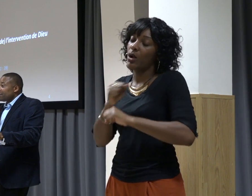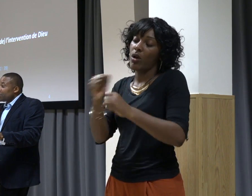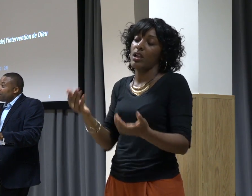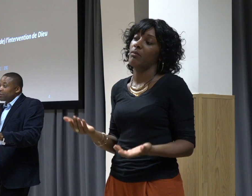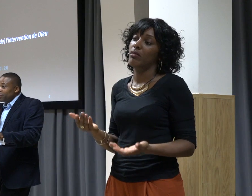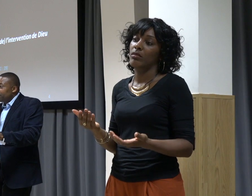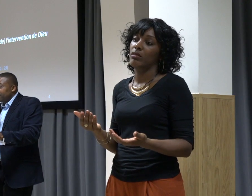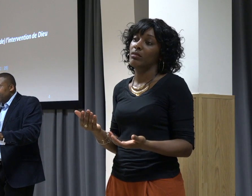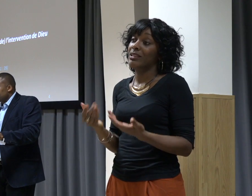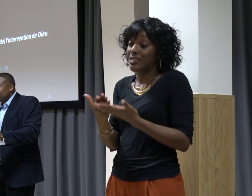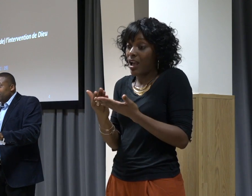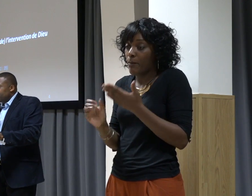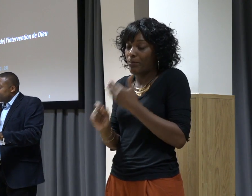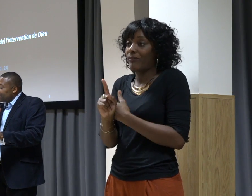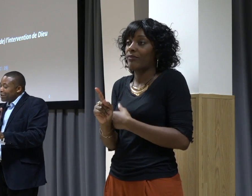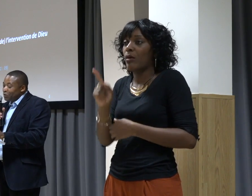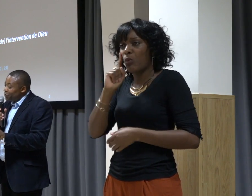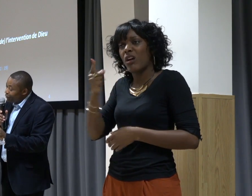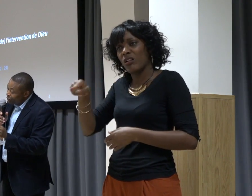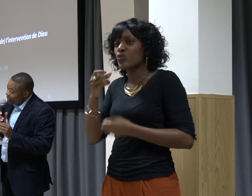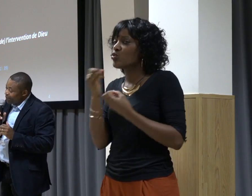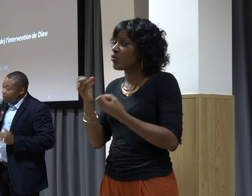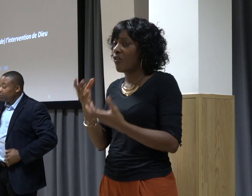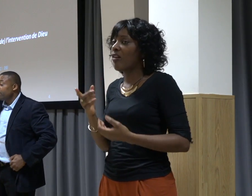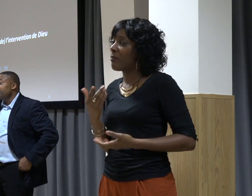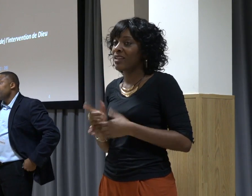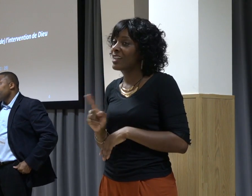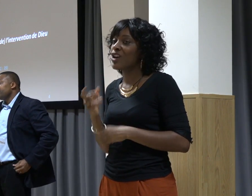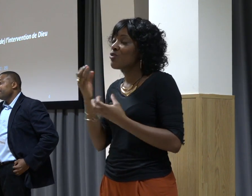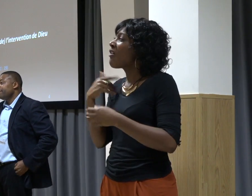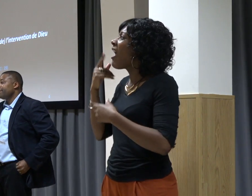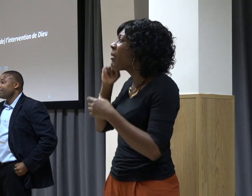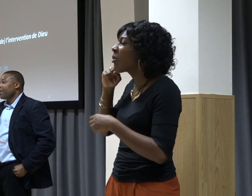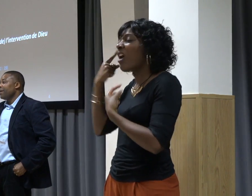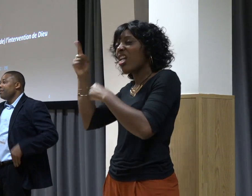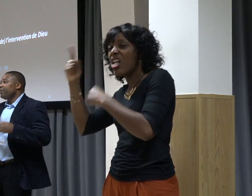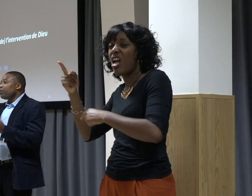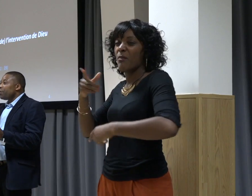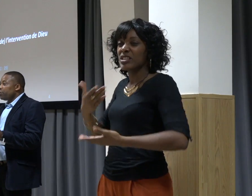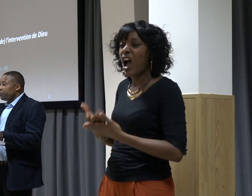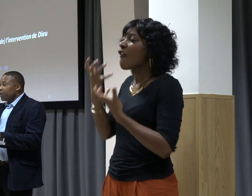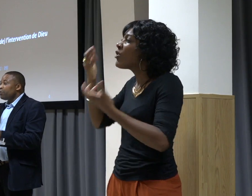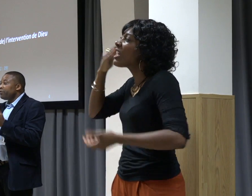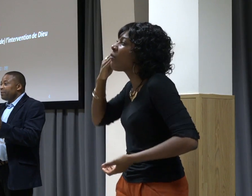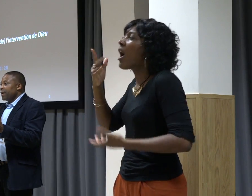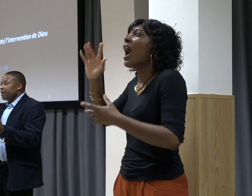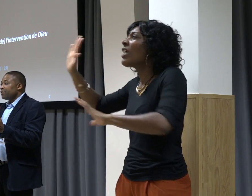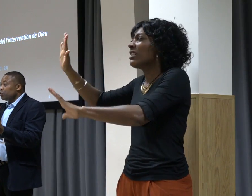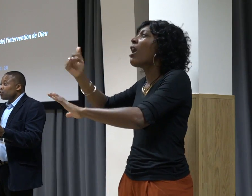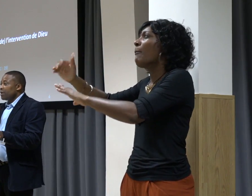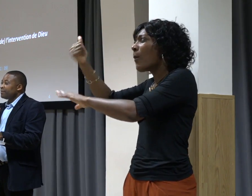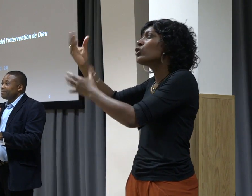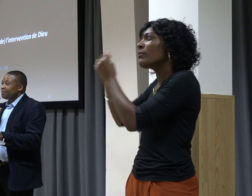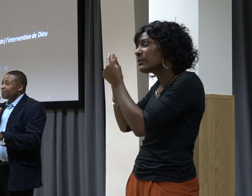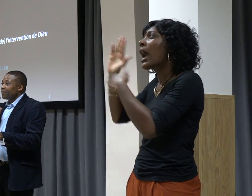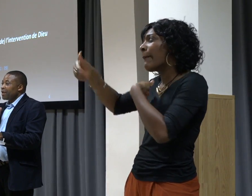C'est exceptionnel parce que très souvent, cela ne se passe pas toujours comme cela. Faire le pas de foi ne va pas de